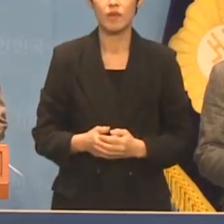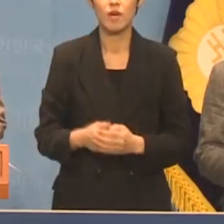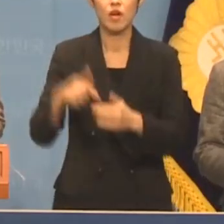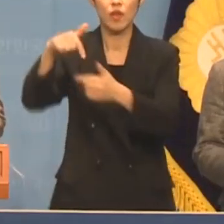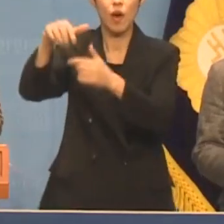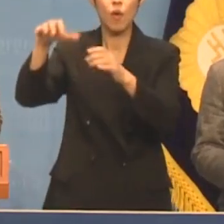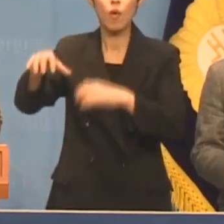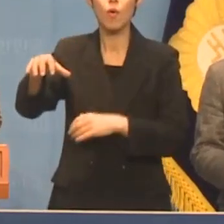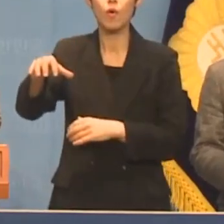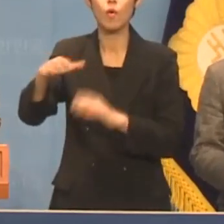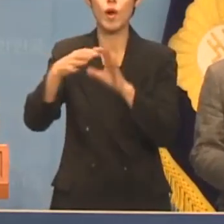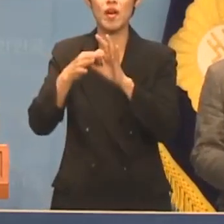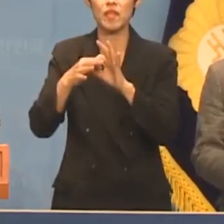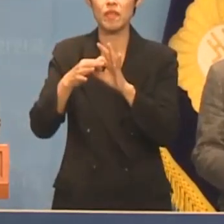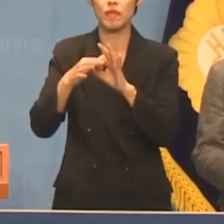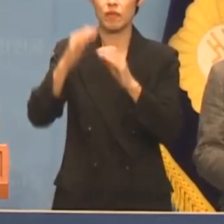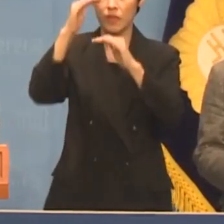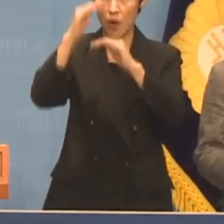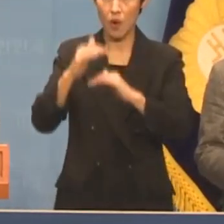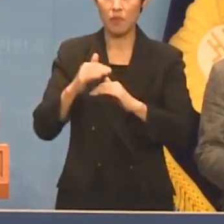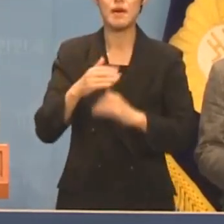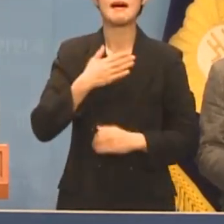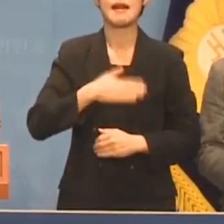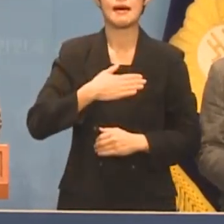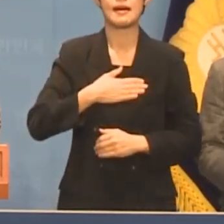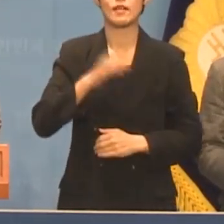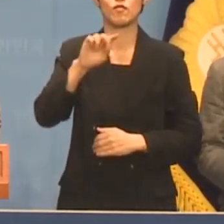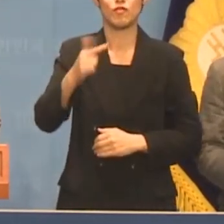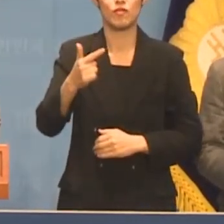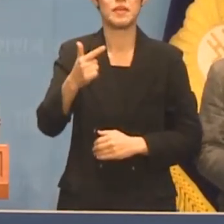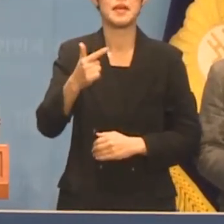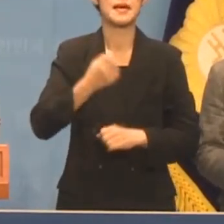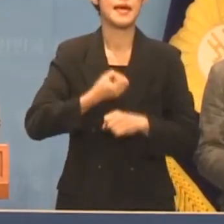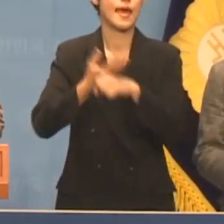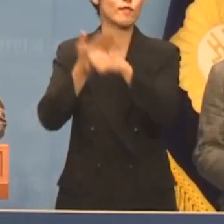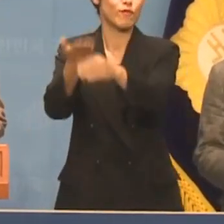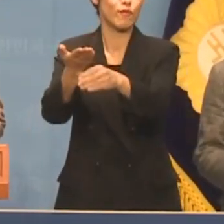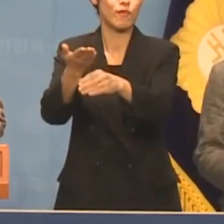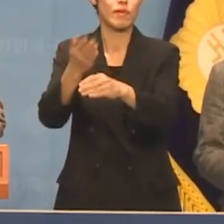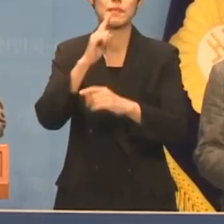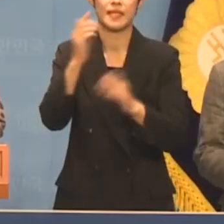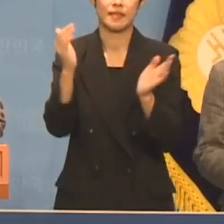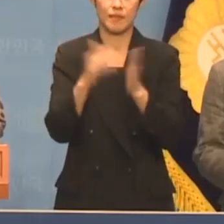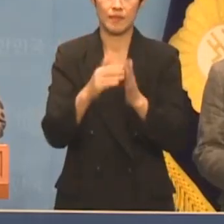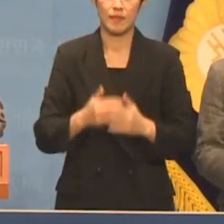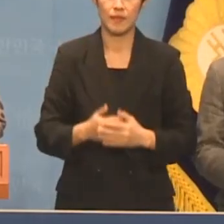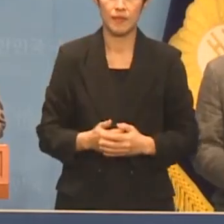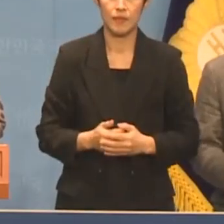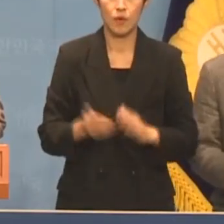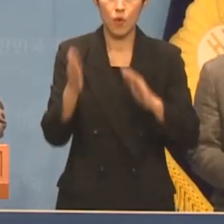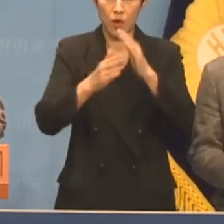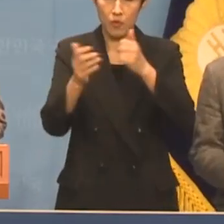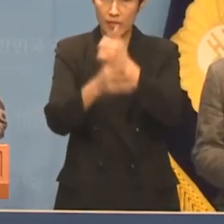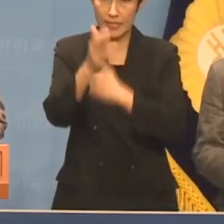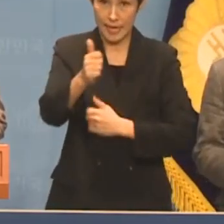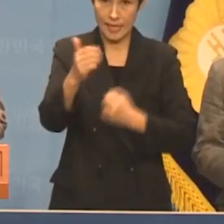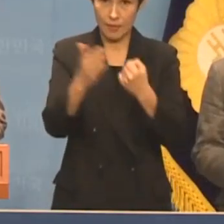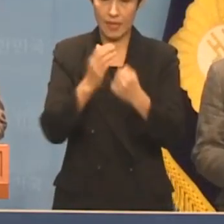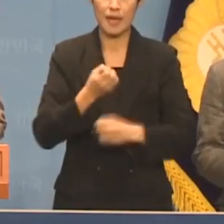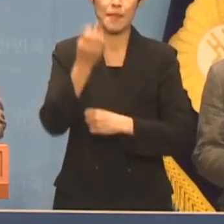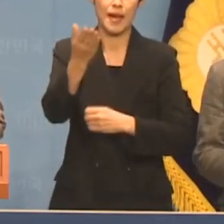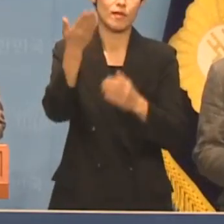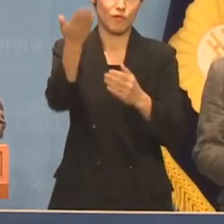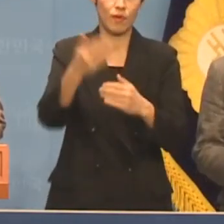말에 윤석열은 알았어요. 내가 윤상현한테 한 번 더 얘기할게. 공관위원장이니까 라고 답합니다.